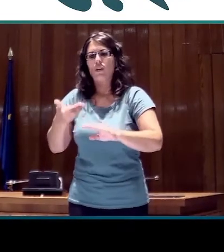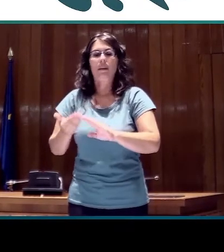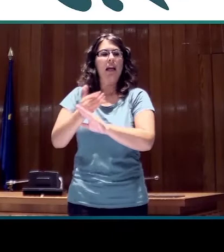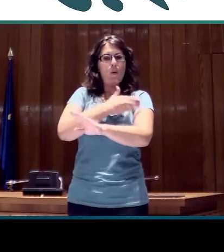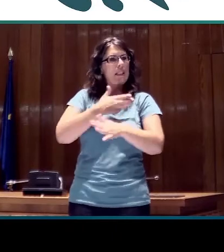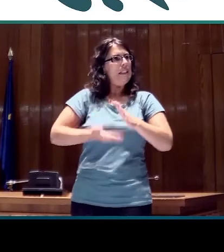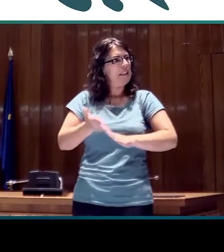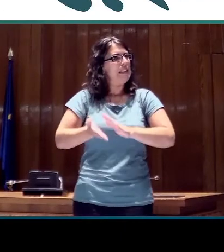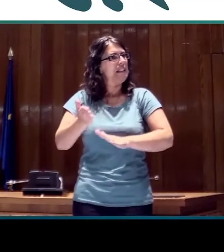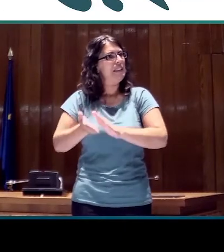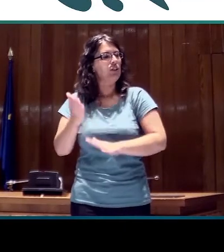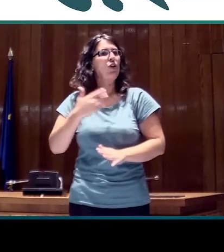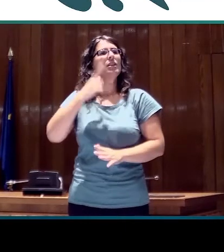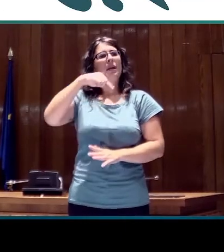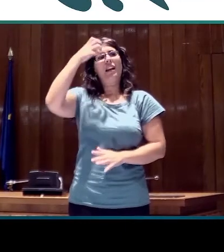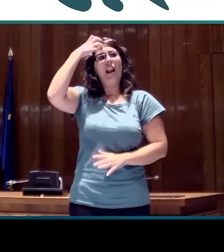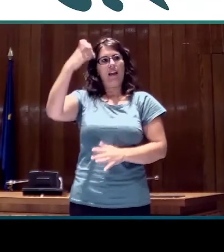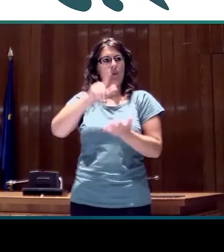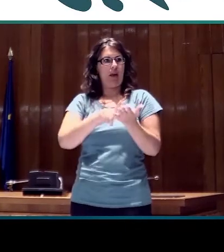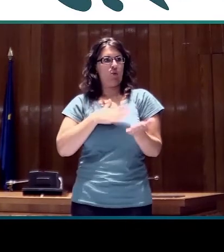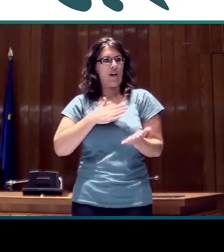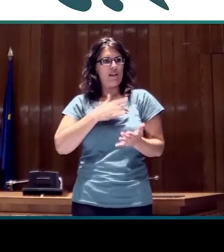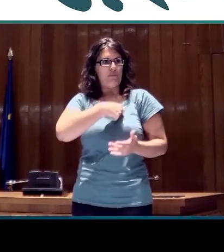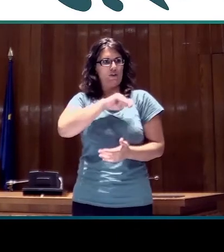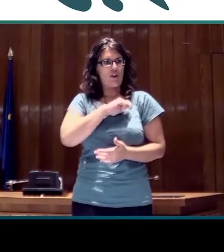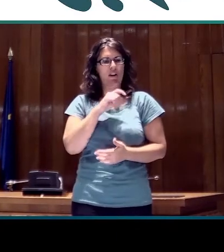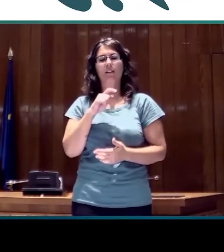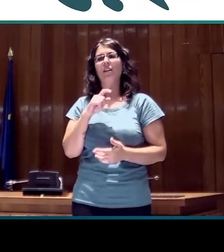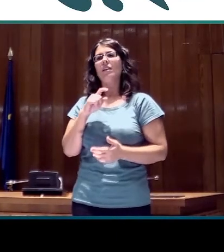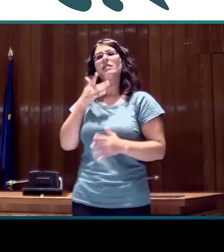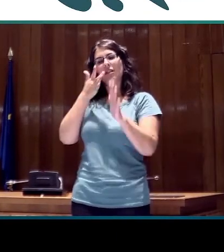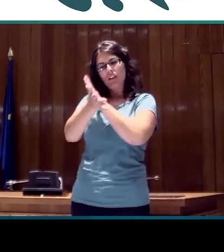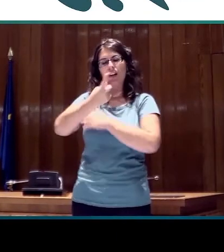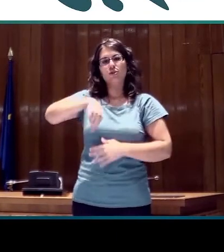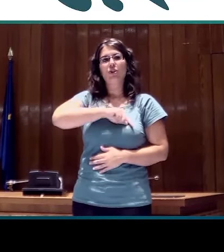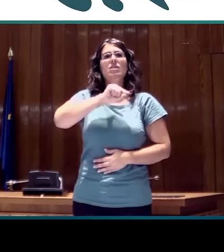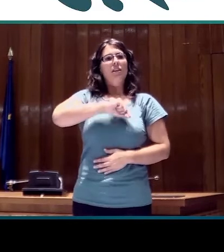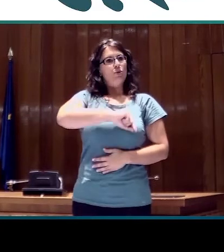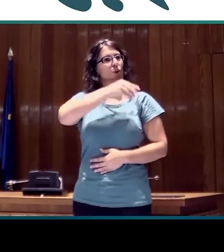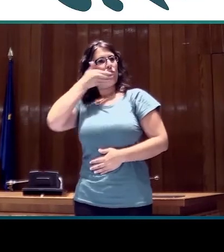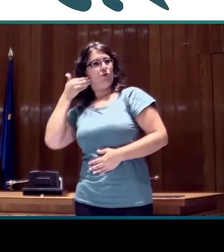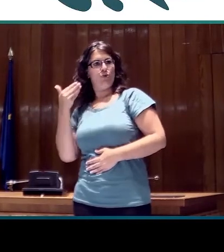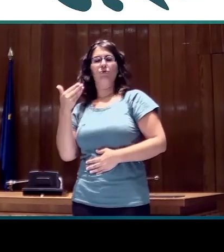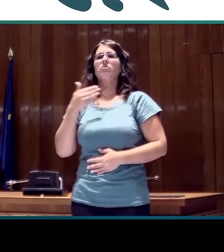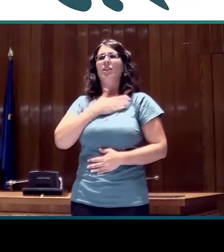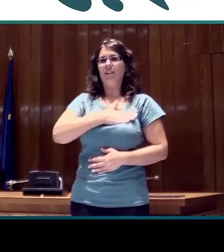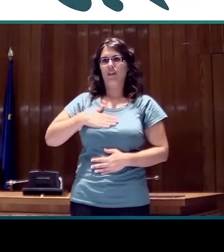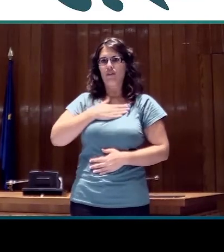RAE y por tanto nos sentimos orgullosos satisfactorio y sobre todo lo que tenemos que seguir trabajando en esa línea de